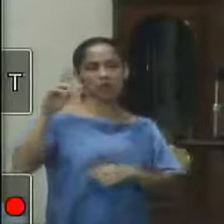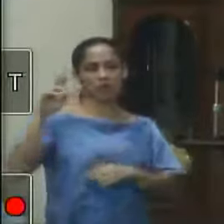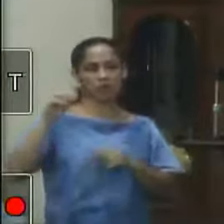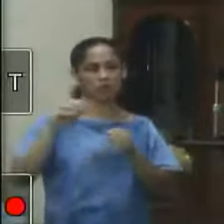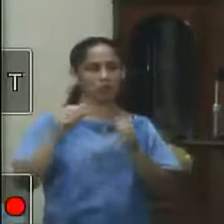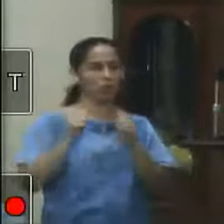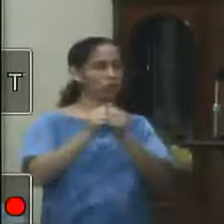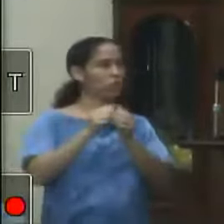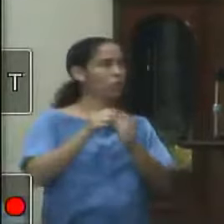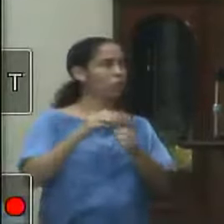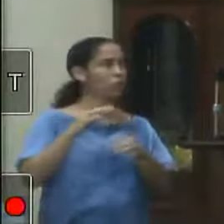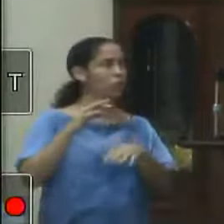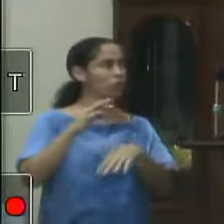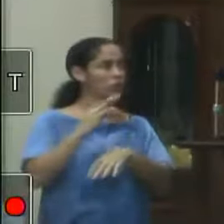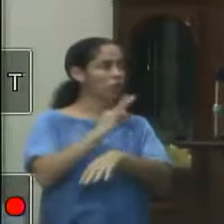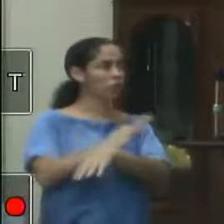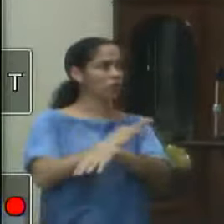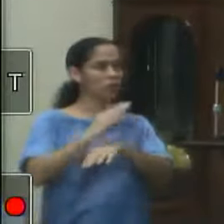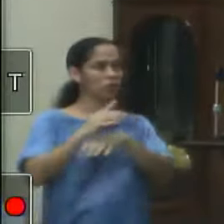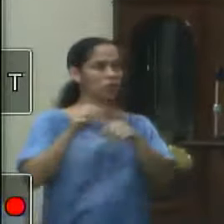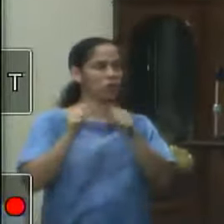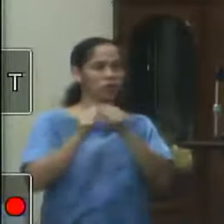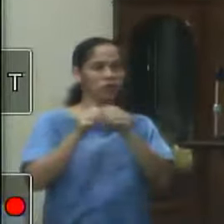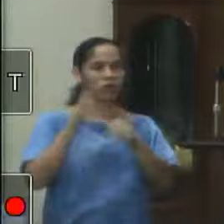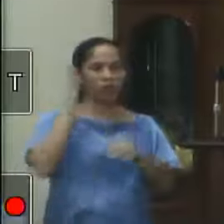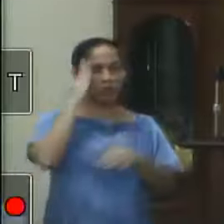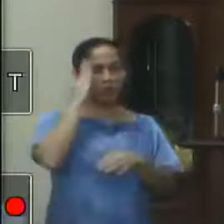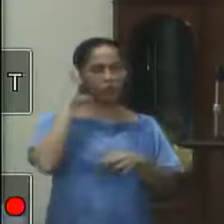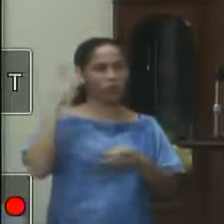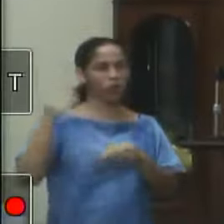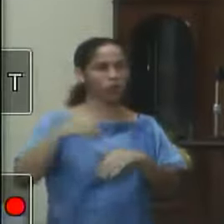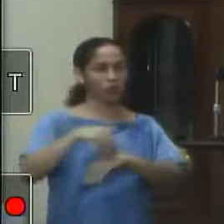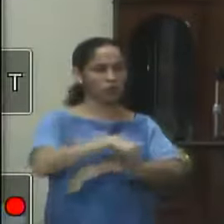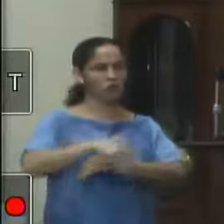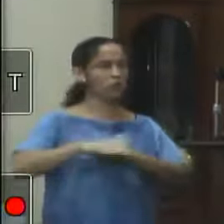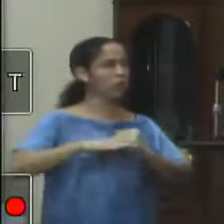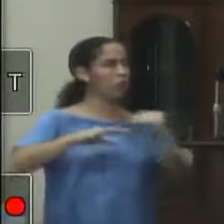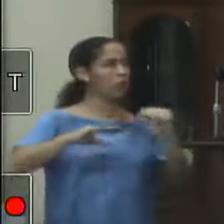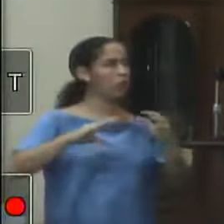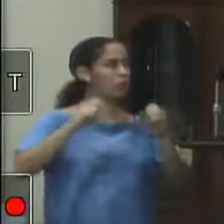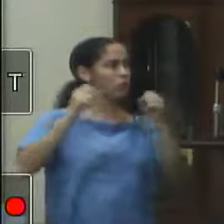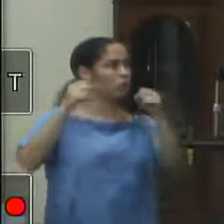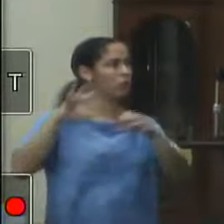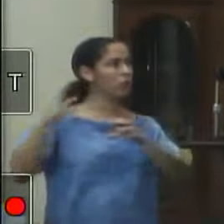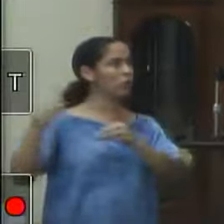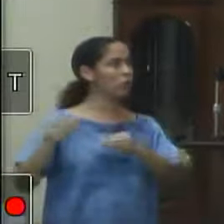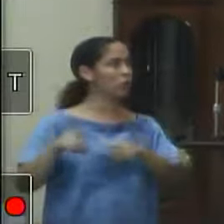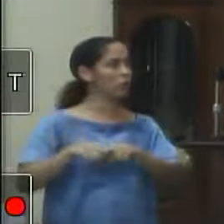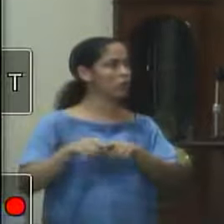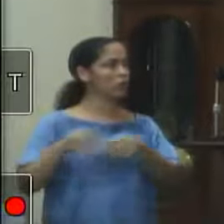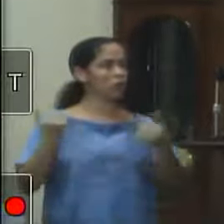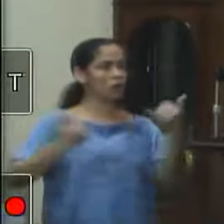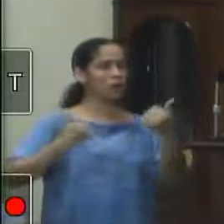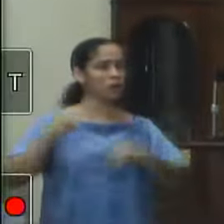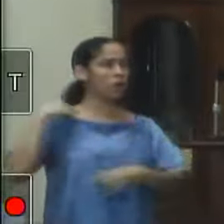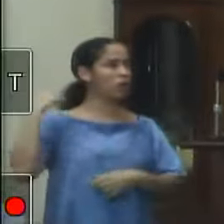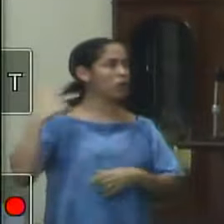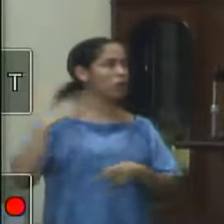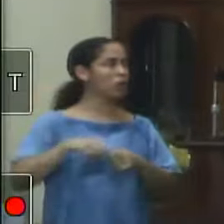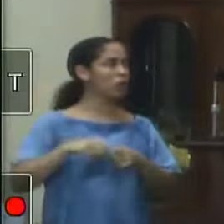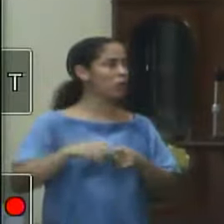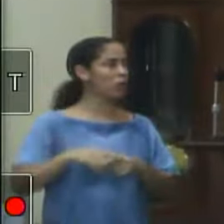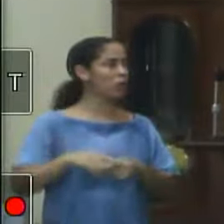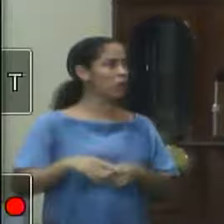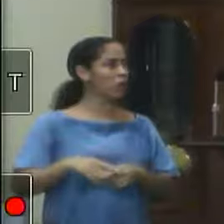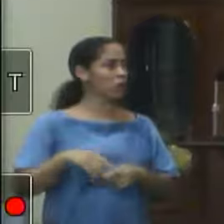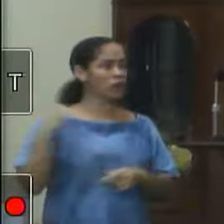é acostumado a lidar com equipamentos de asfalto. Que ele vem fazer uma explanação para o prefeito, para os engenheiros e para nós, vereadores, para